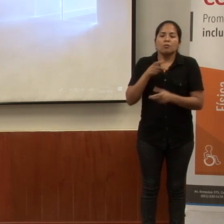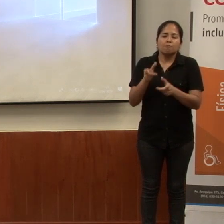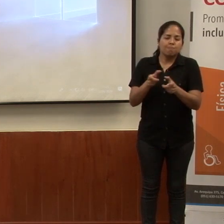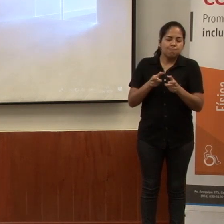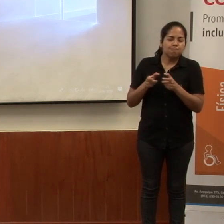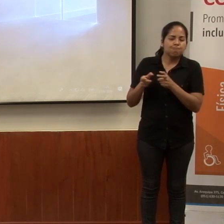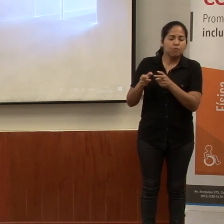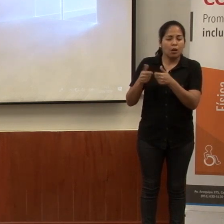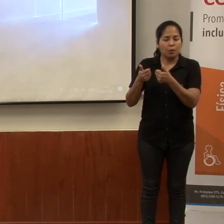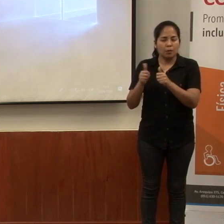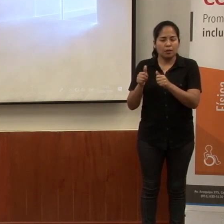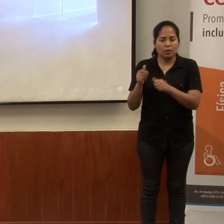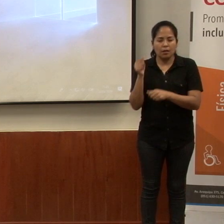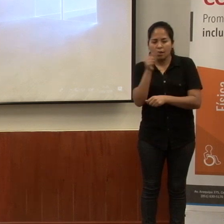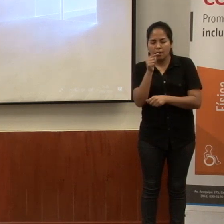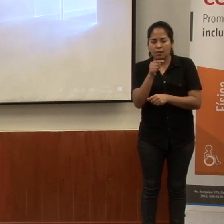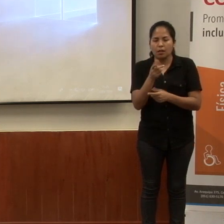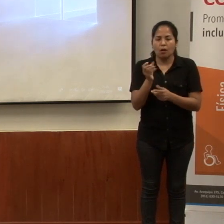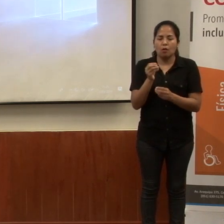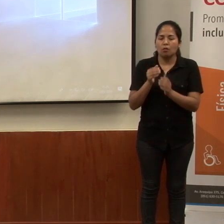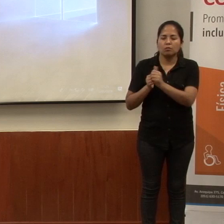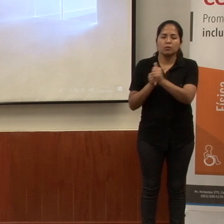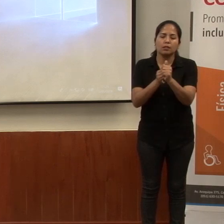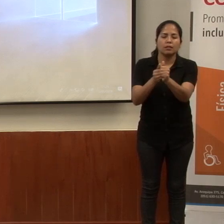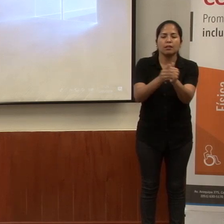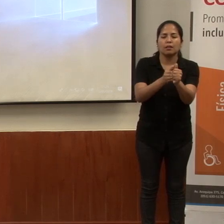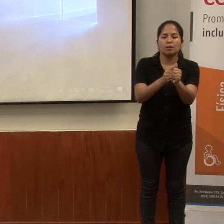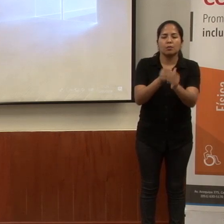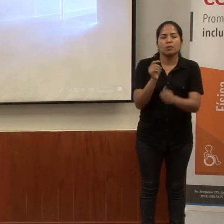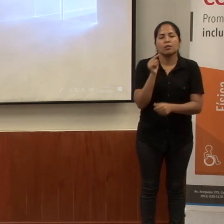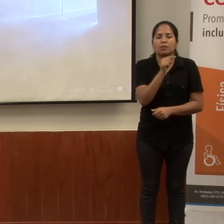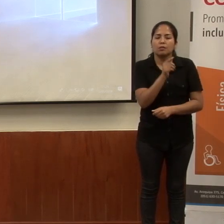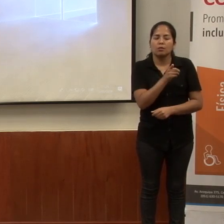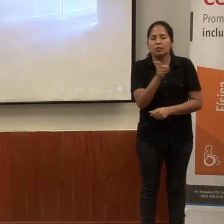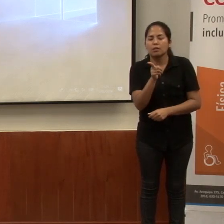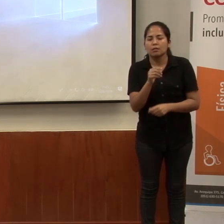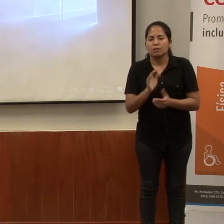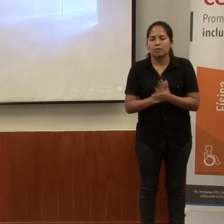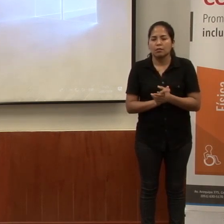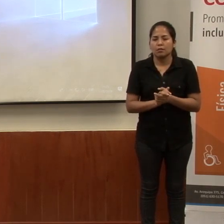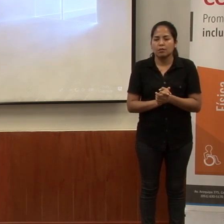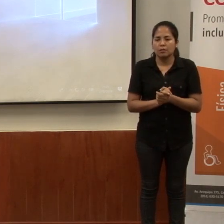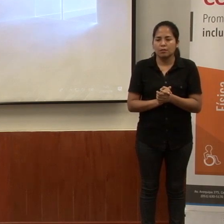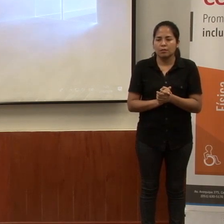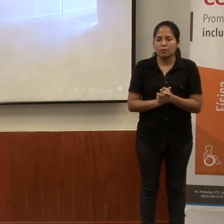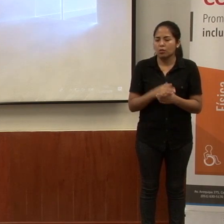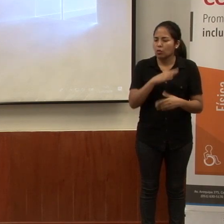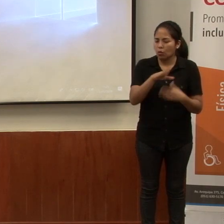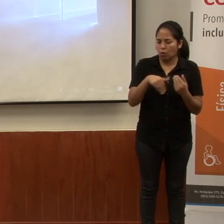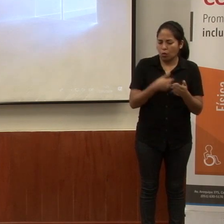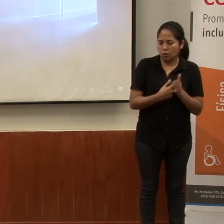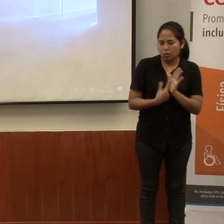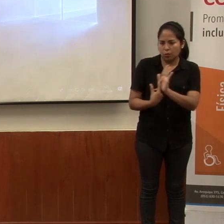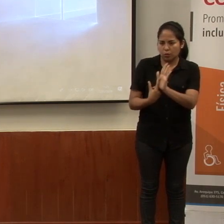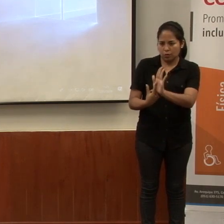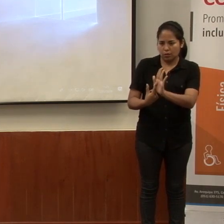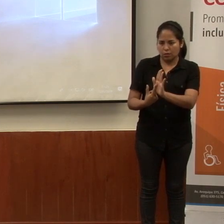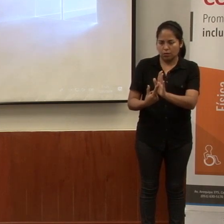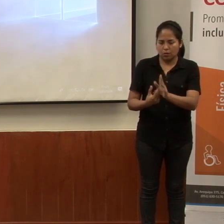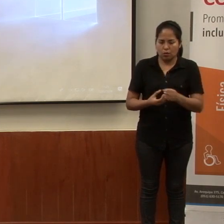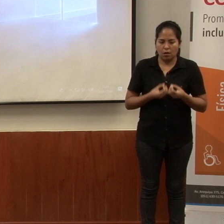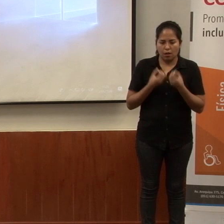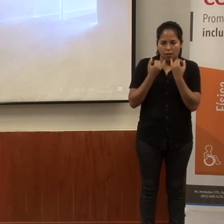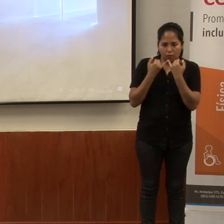oye, esto está por acá, el camino está por allá. Estas estadísticas que he presentado, en parte se las estamos presentando a ellos, y le estamos dando la